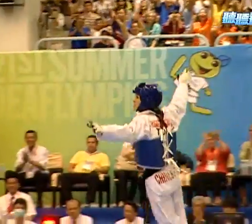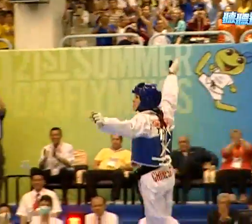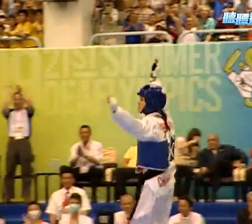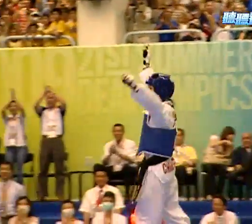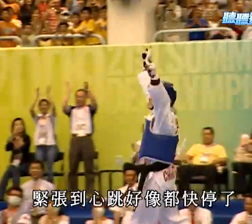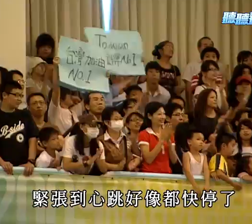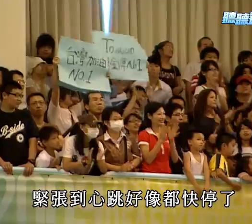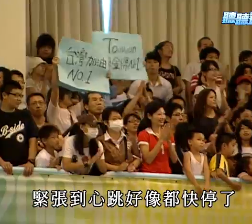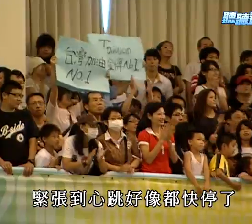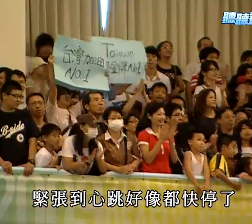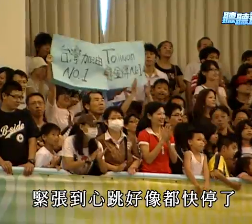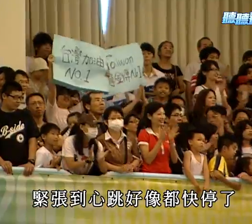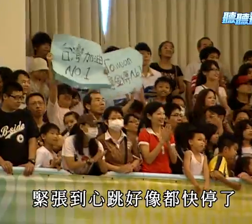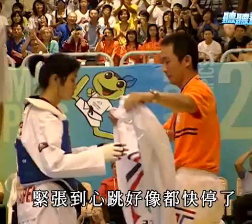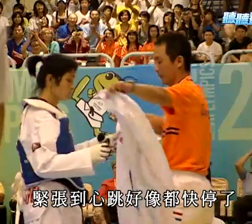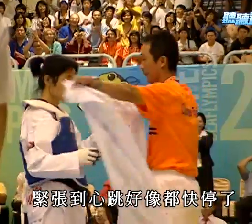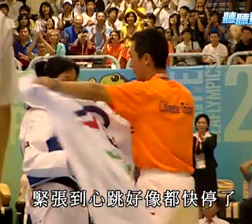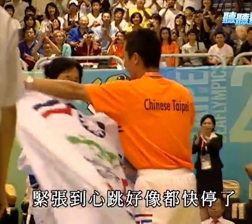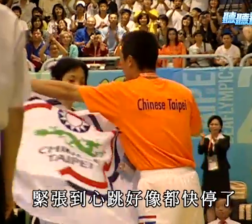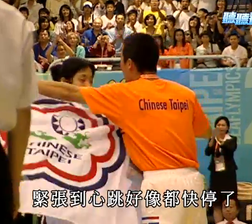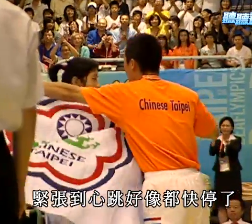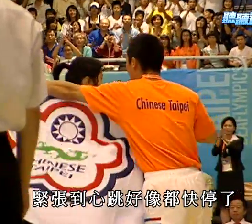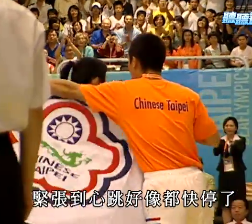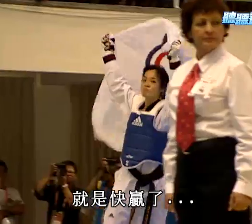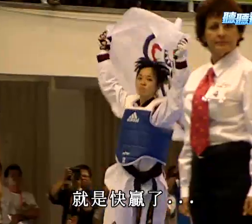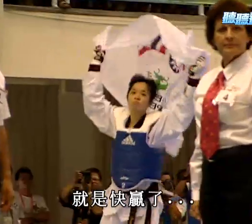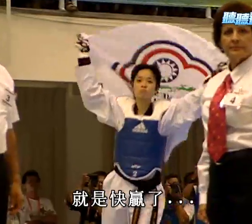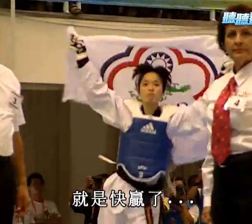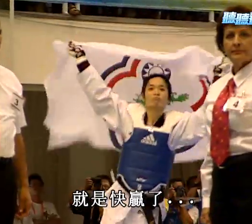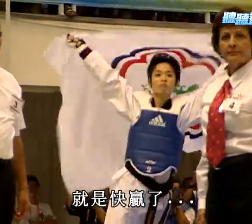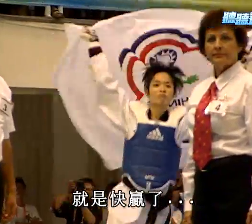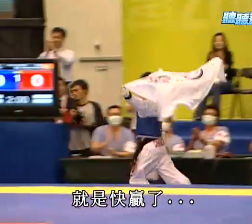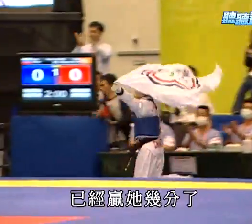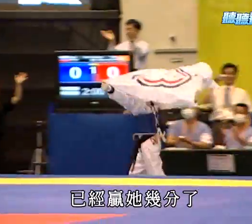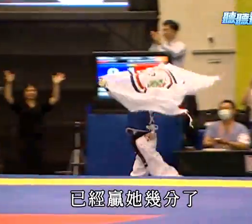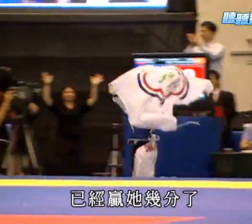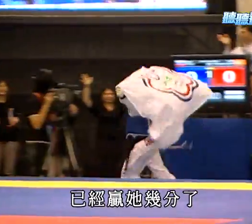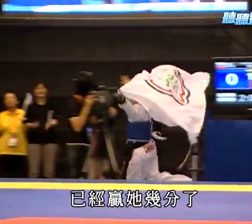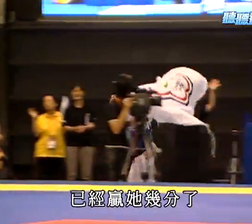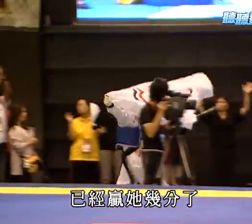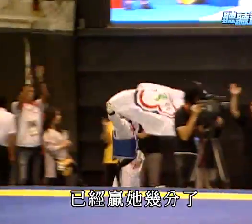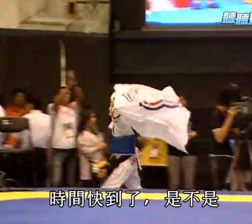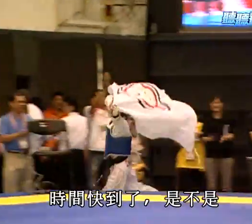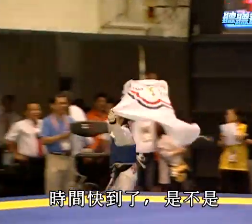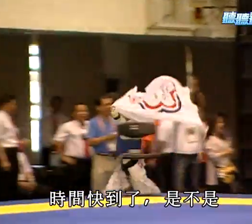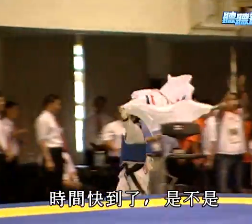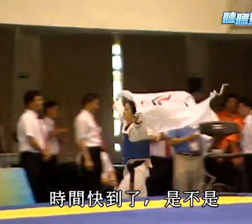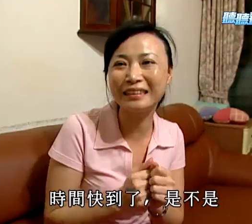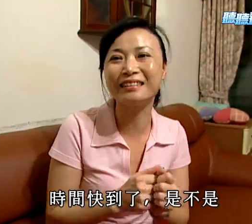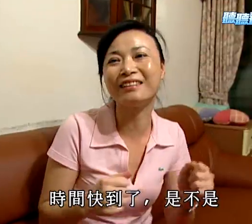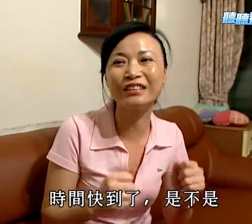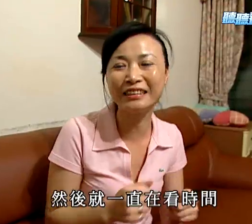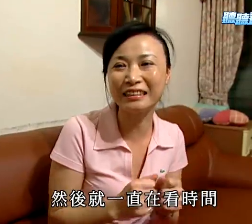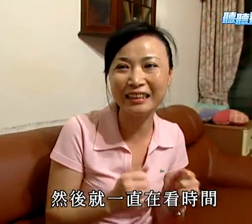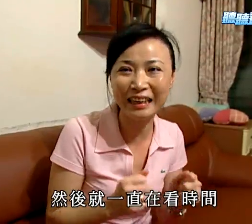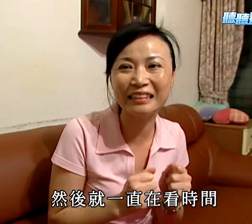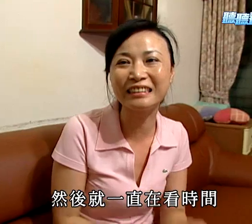紧张到心跳好像都快停了，就是快赢了，快赢了，已经赢他几分了，时间快到了，是不是？然后就一直在看时